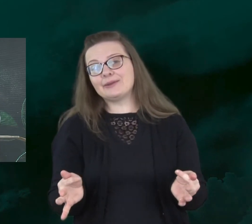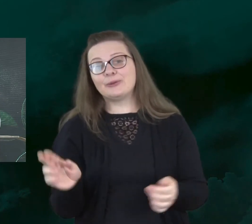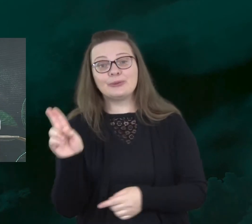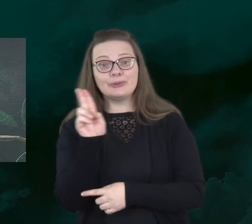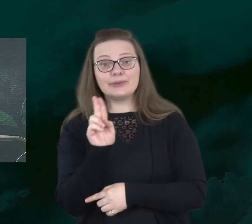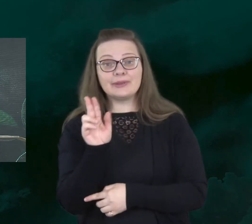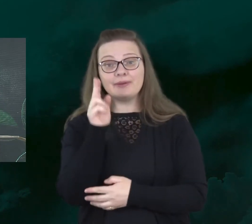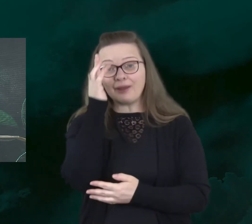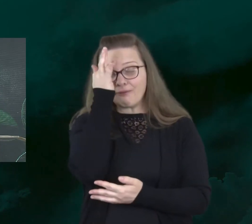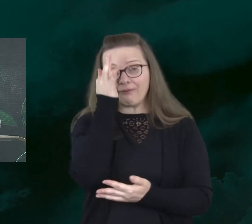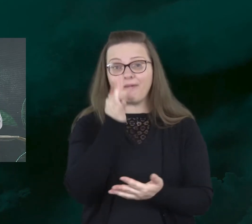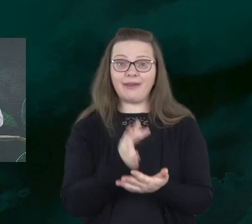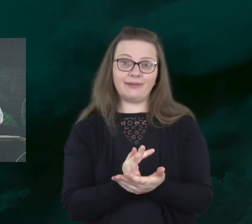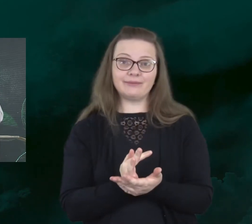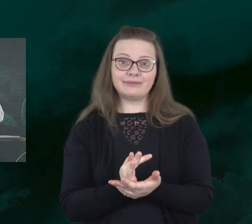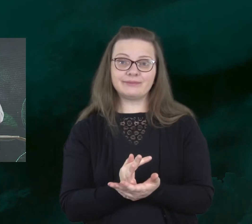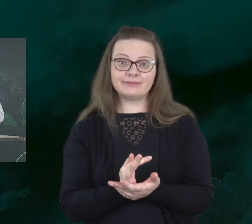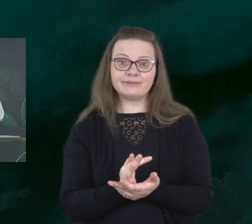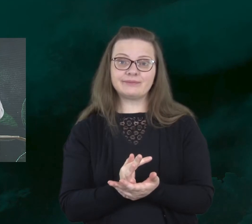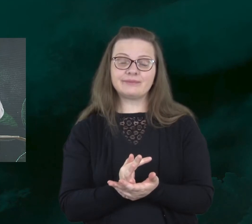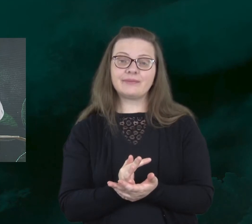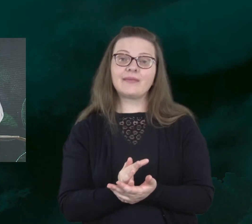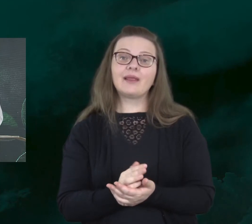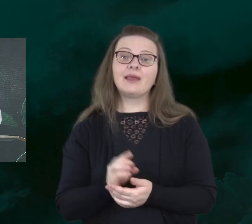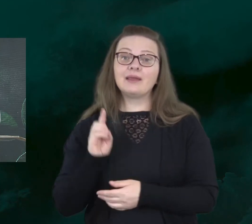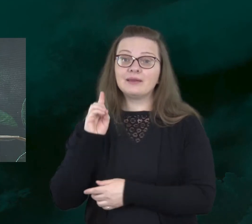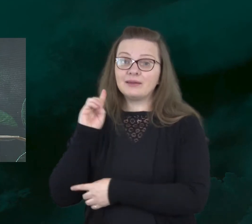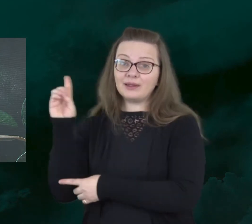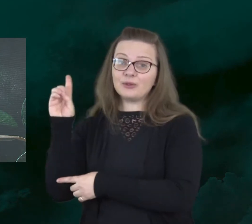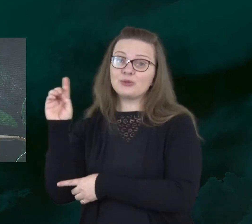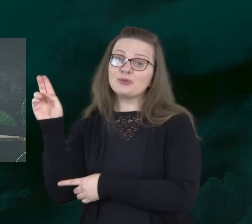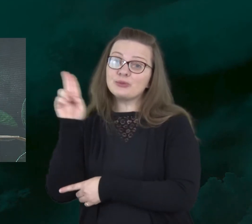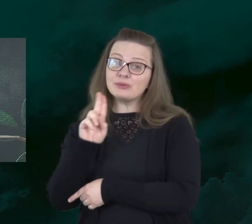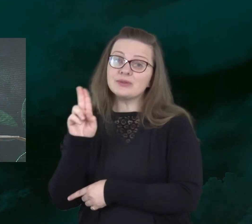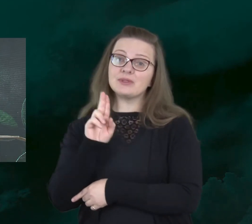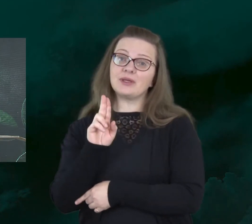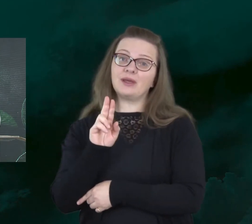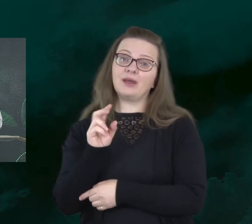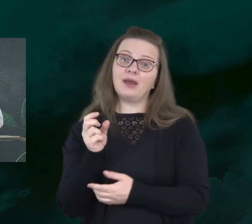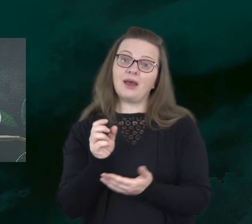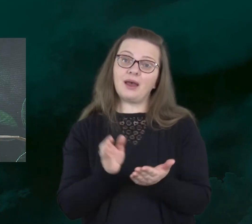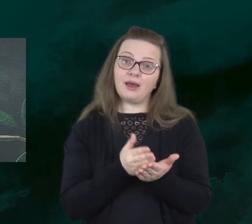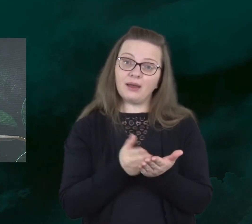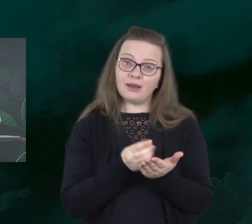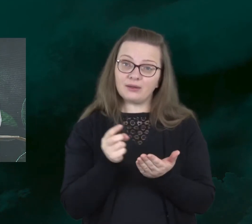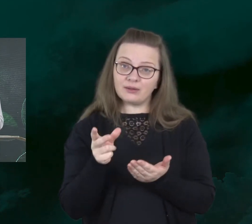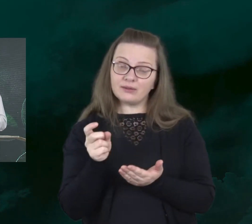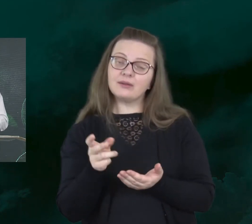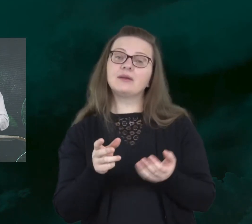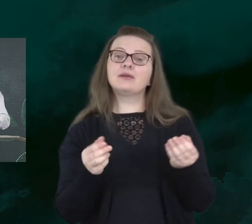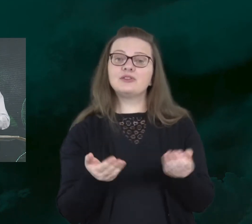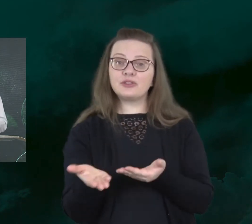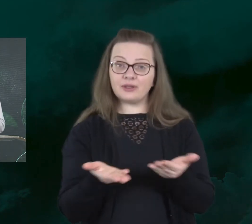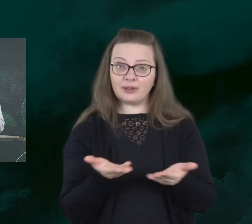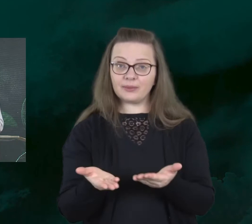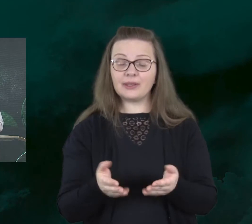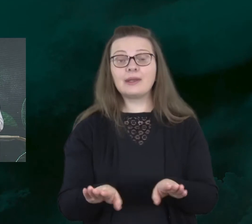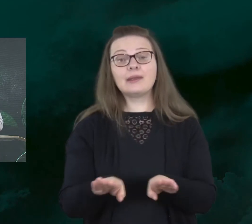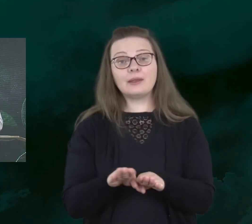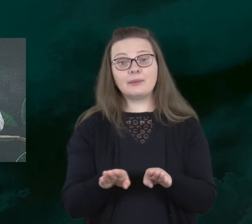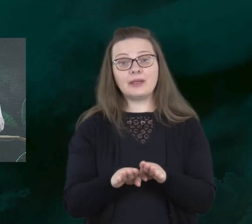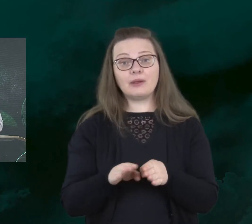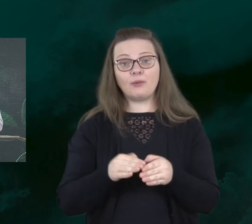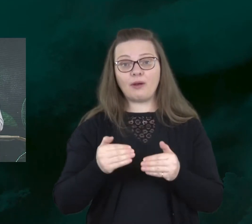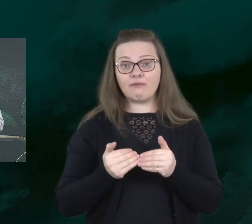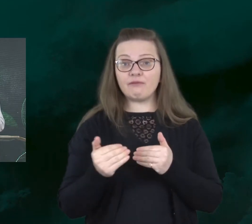só a colportagem dinâmica, mas também o Avança Jovem. O Avança Jovem surgiu